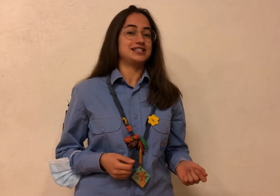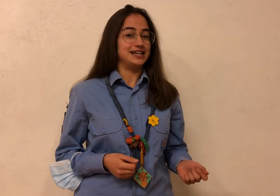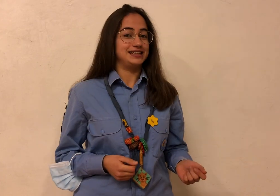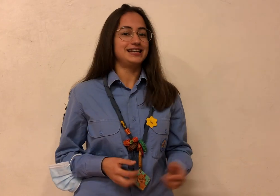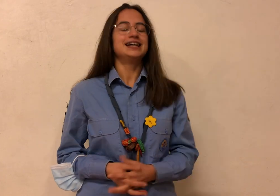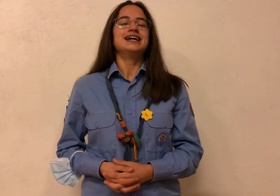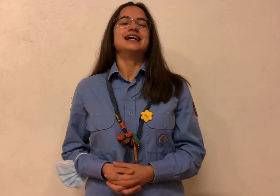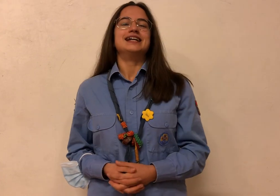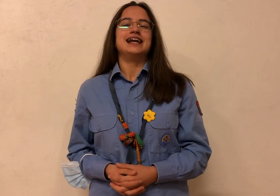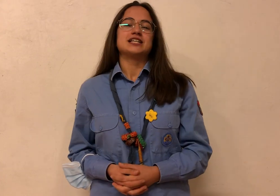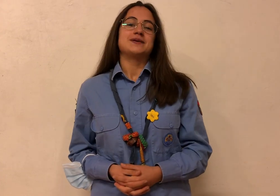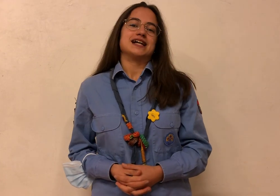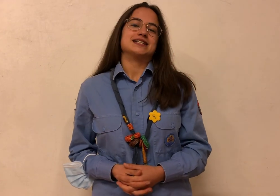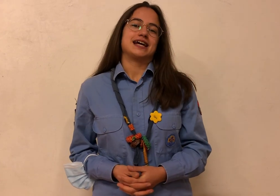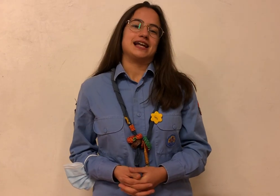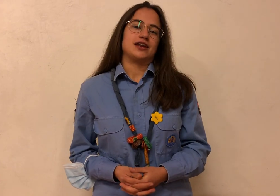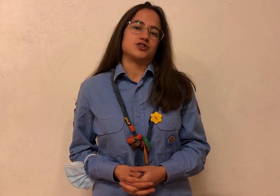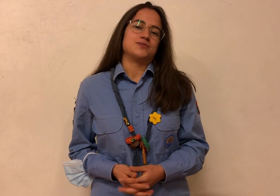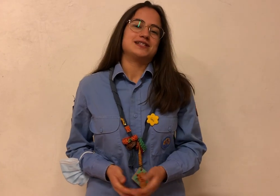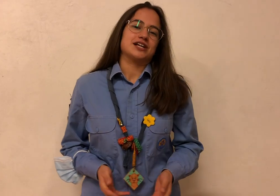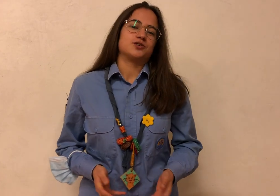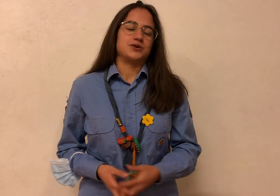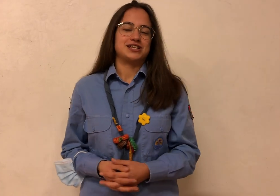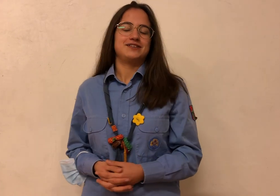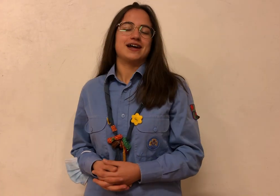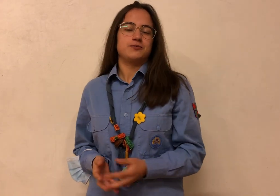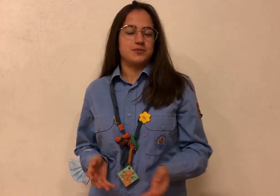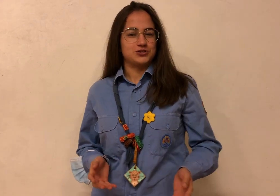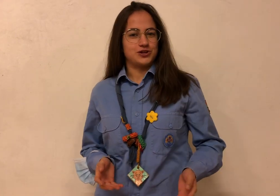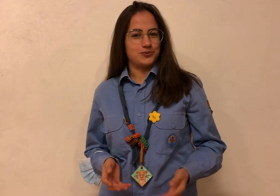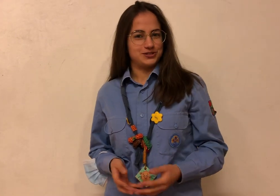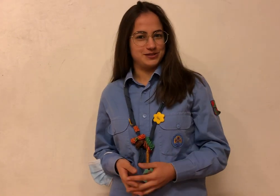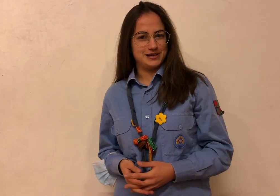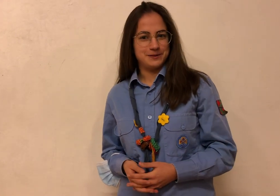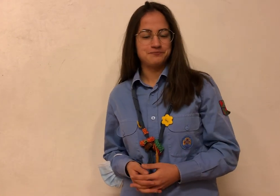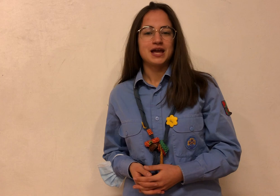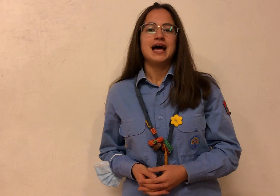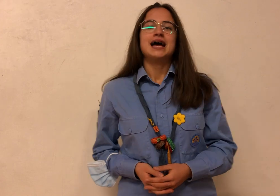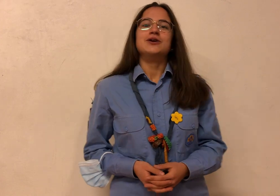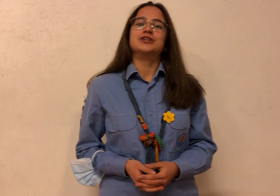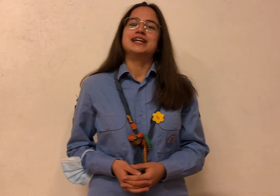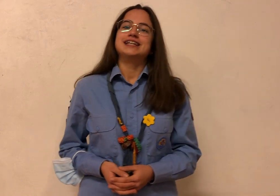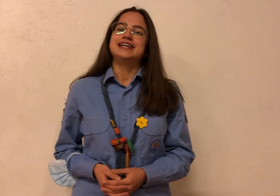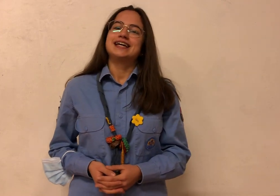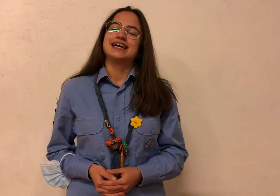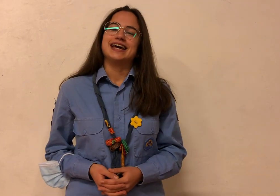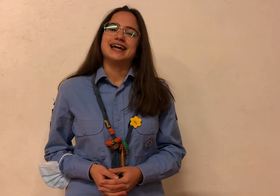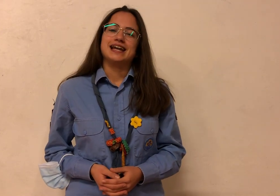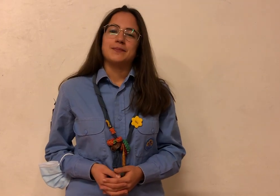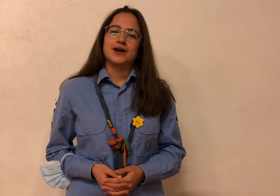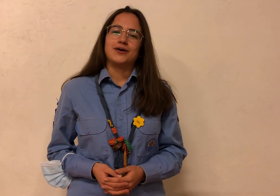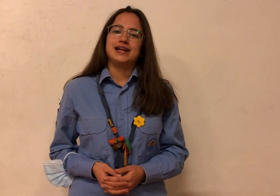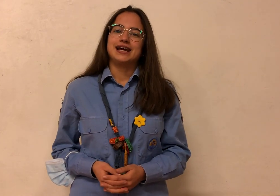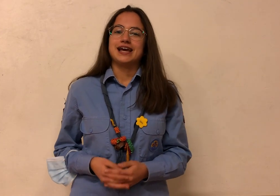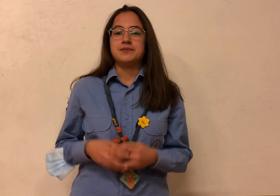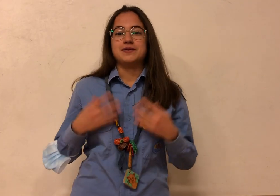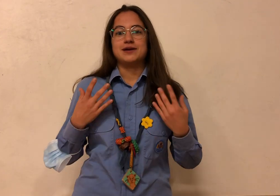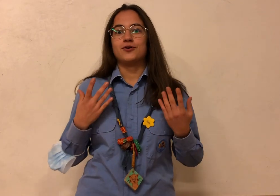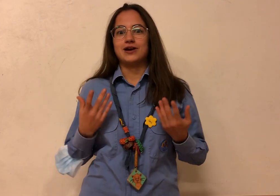segni nella speranza che il nostro messaggio possa arrivare a più persone possibili. Noterete che le parole che mimeremo con